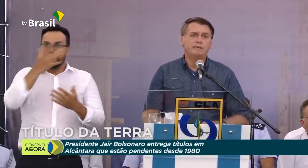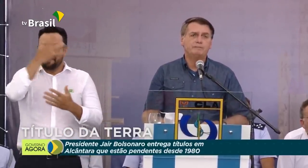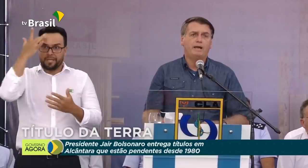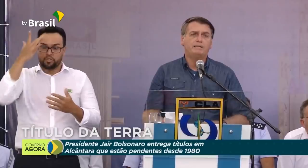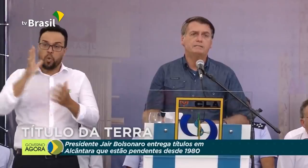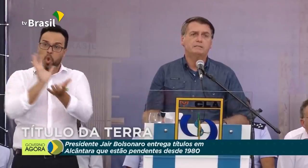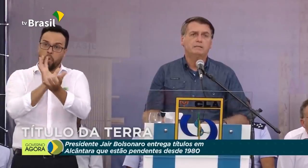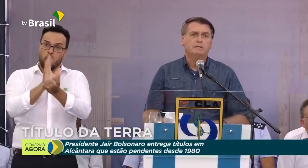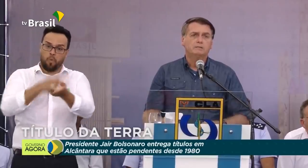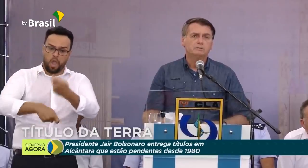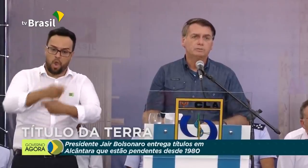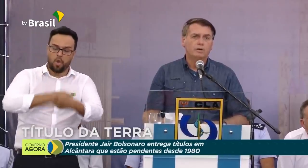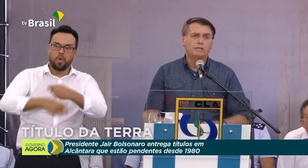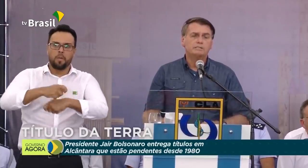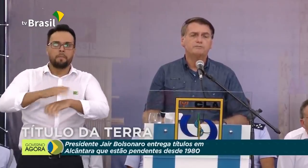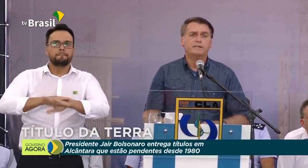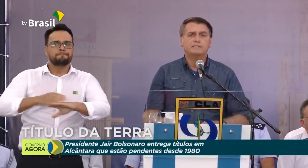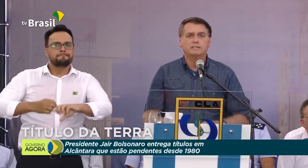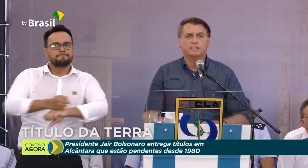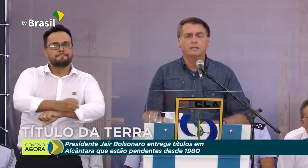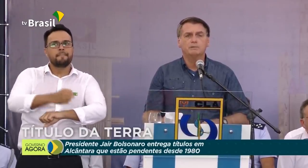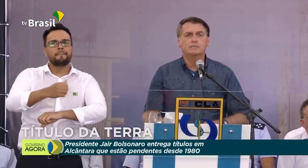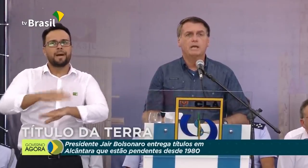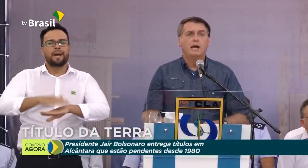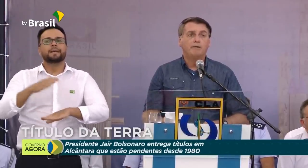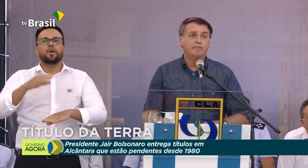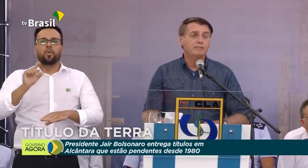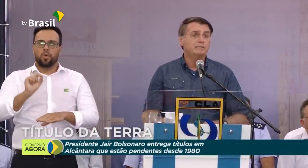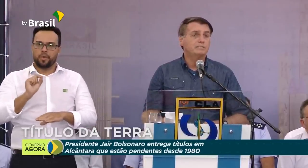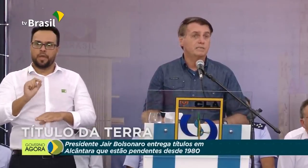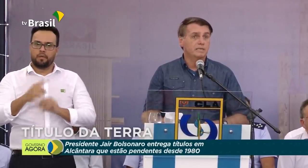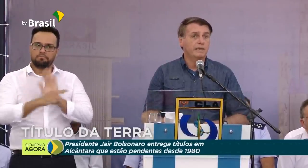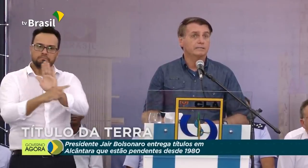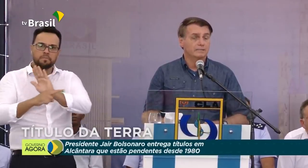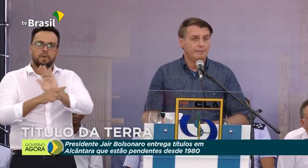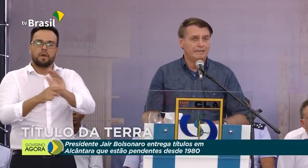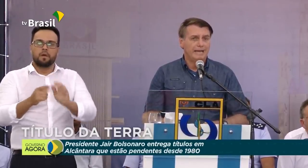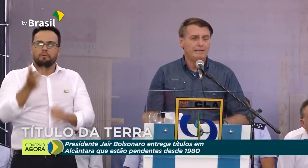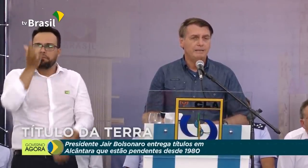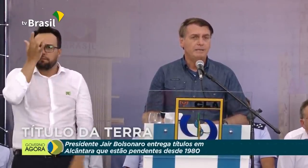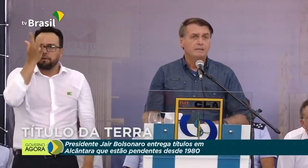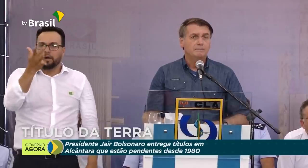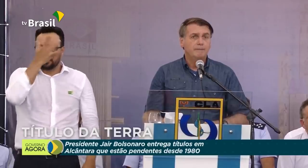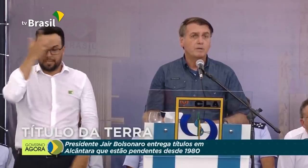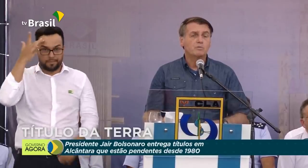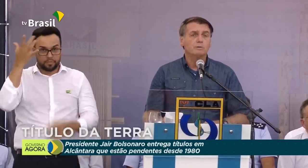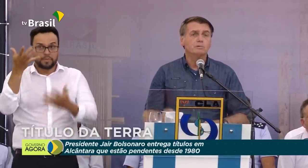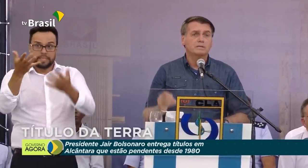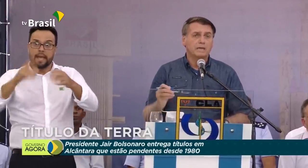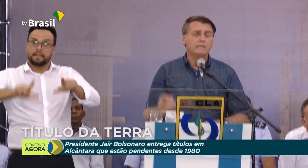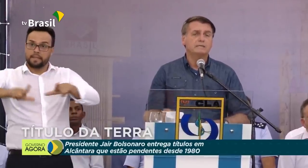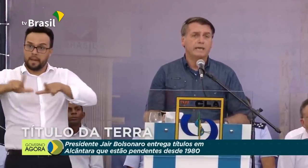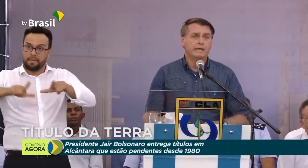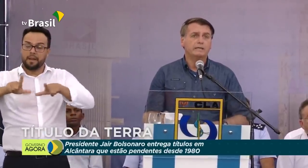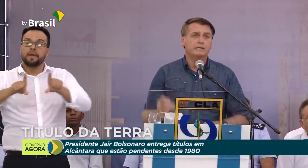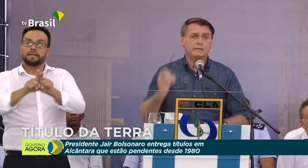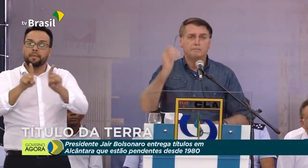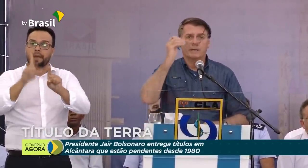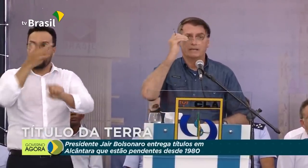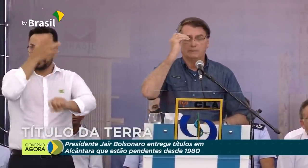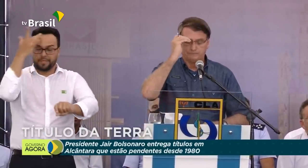cada vez mais nós facilitamos a vida de quem quer trabalhar, bem como quem